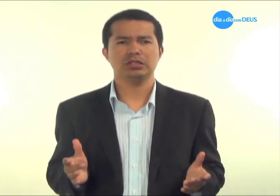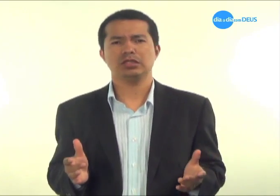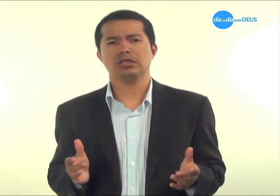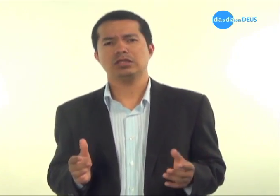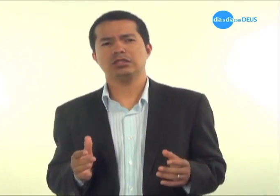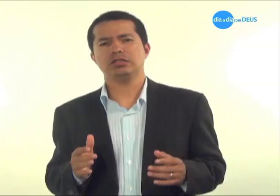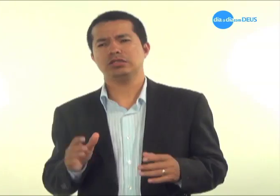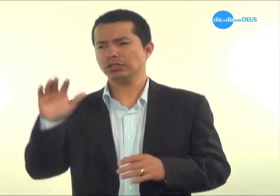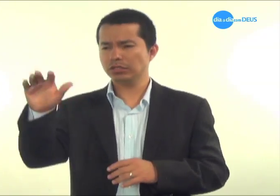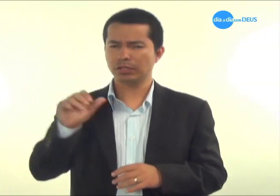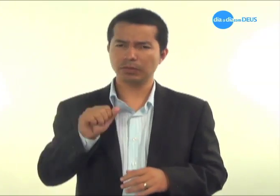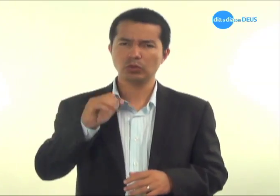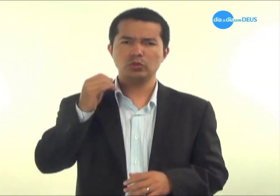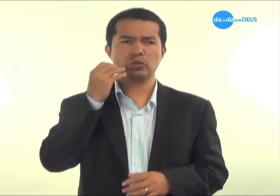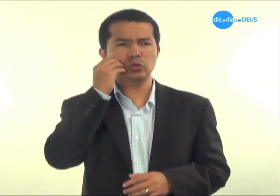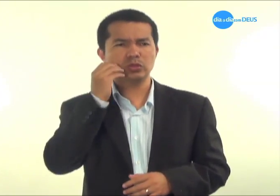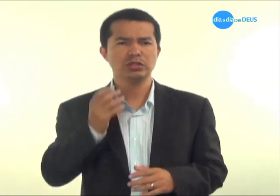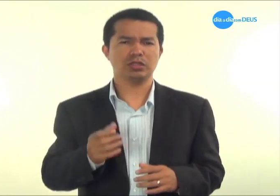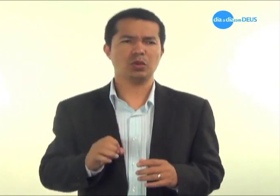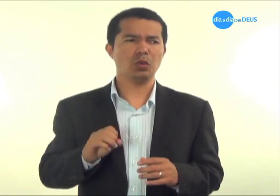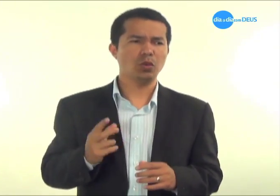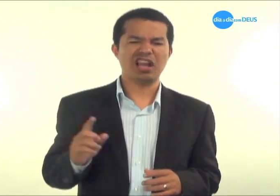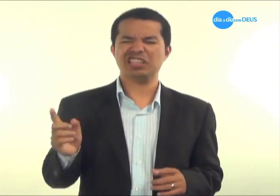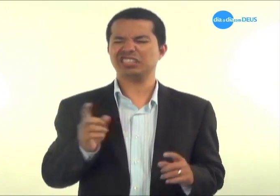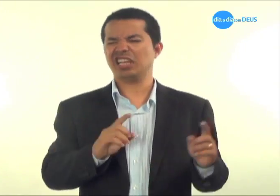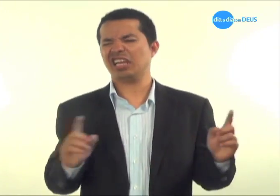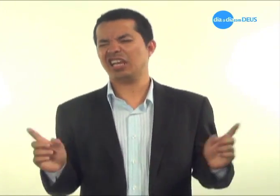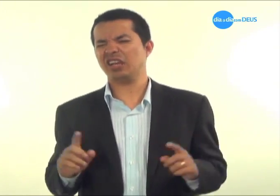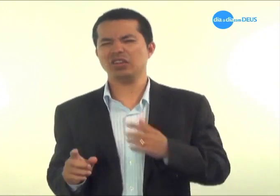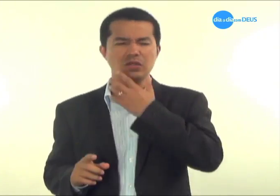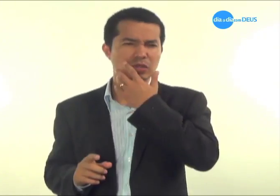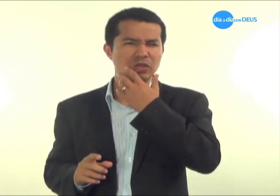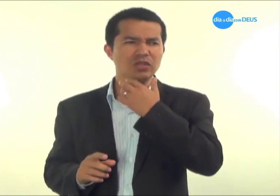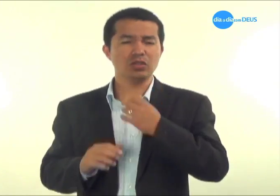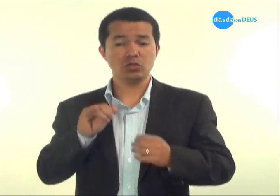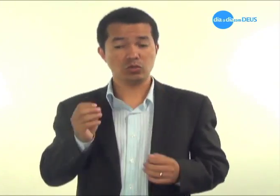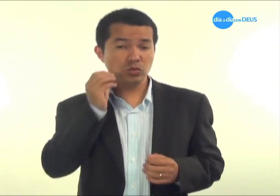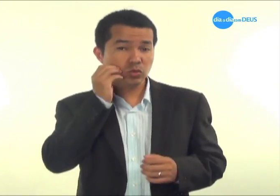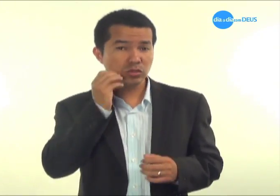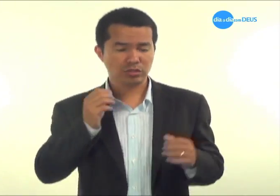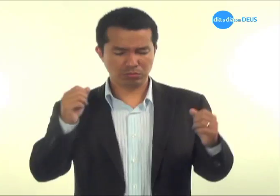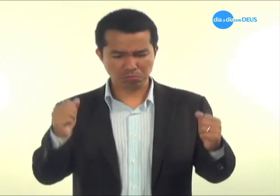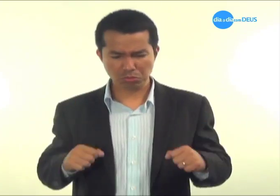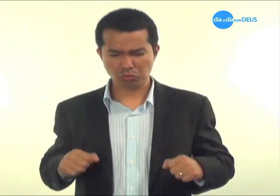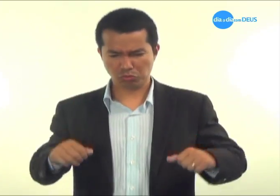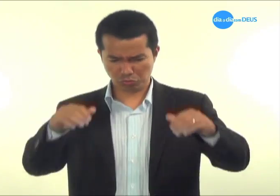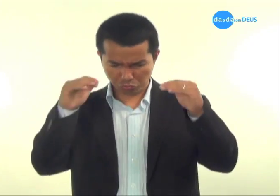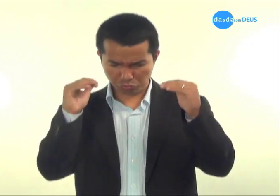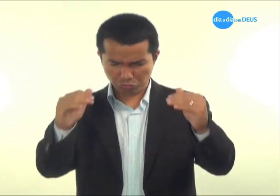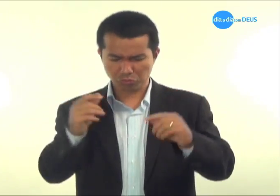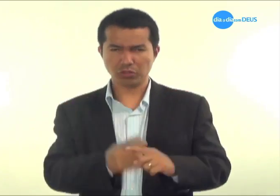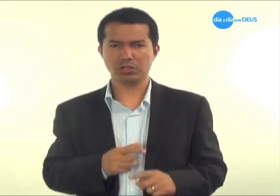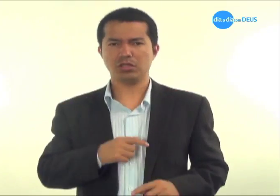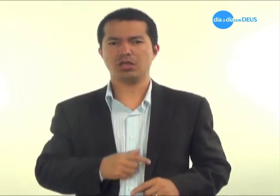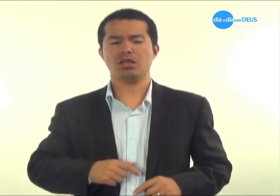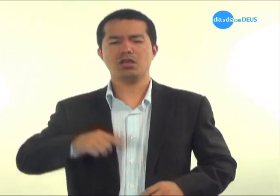de cumprimento. Algumas pessoas que dizem assim: não, aconteceu isso com Judas porque tinha que acontecer, porque a